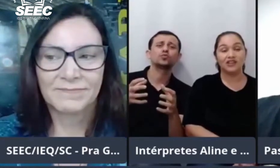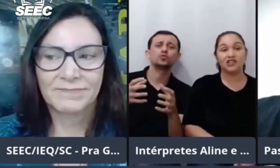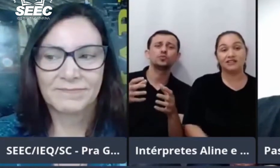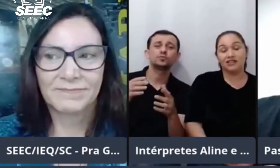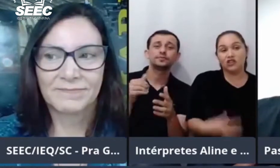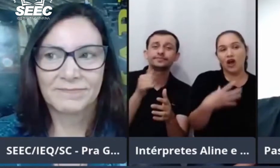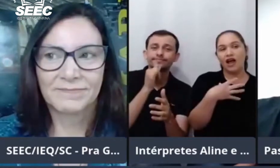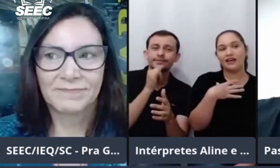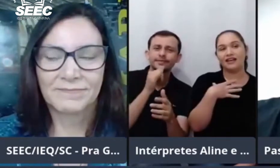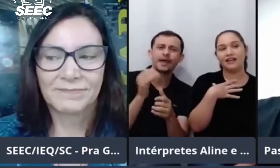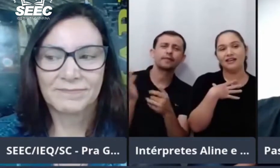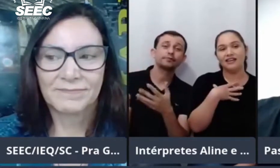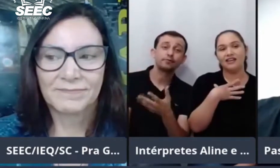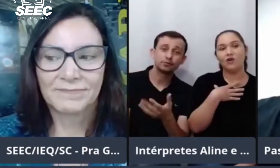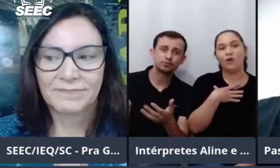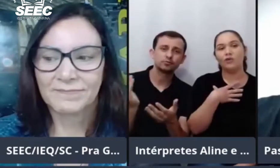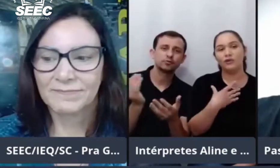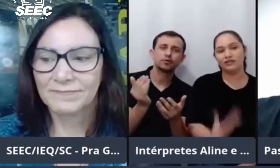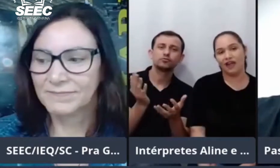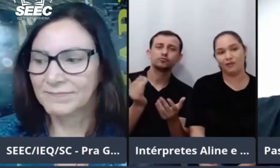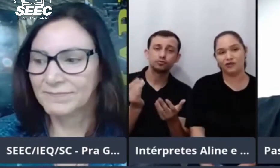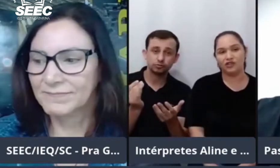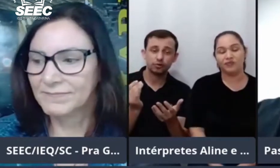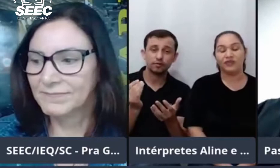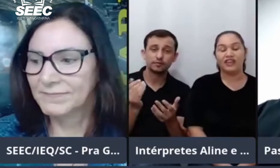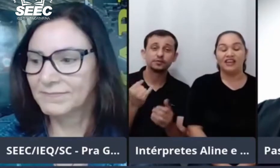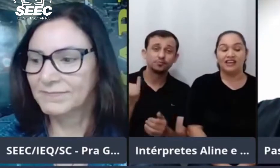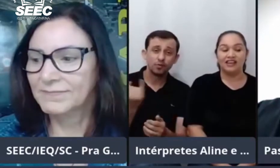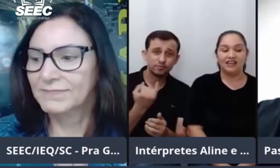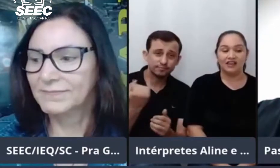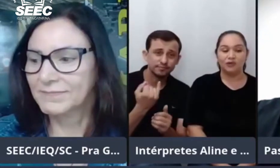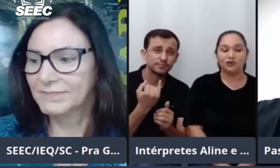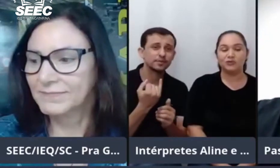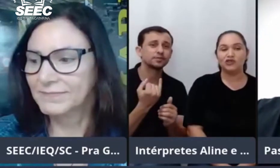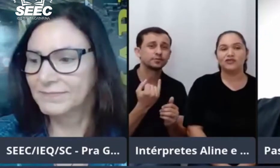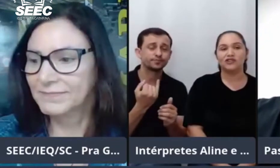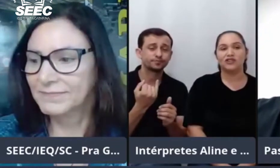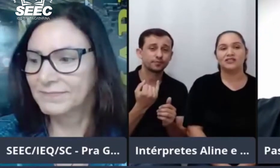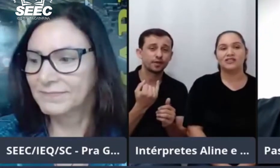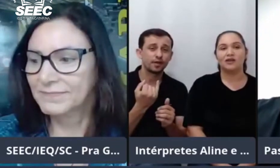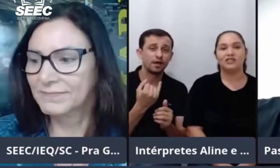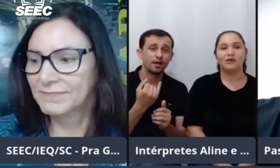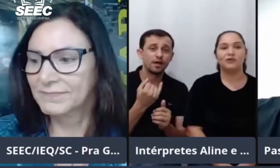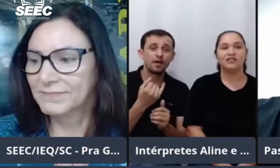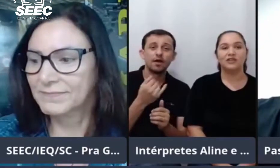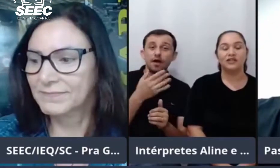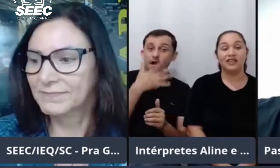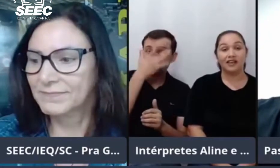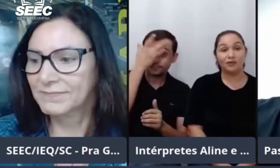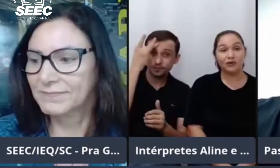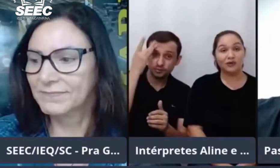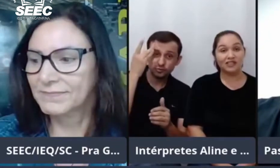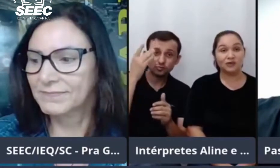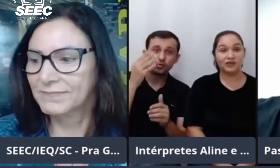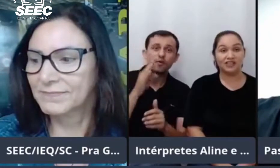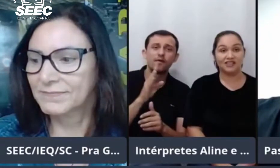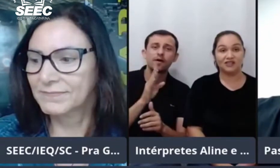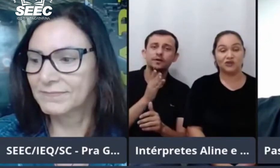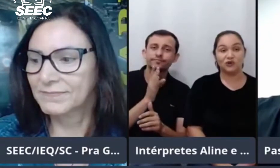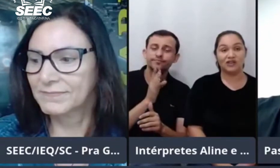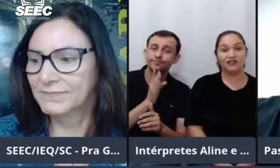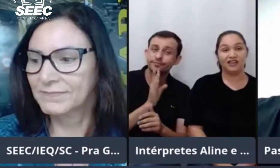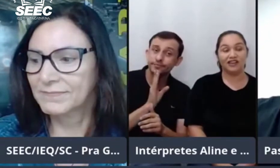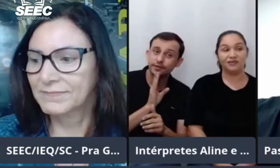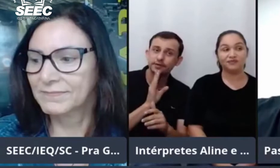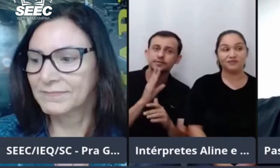próprio da igreja, ele ter só aquele link com o intérprete. E um dos motivos de nós estarmos também cursando o ITQ é muito isso, porque às